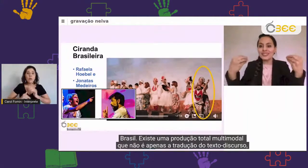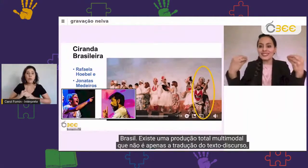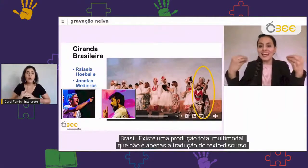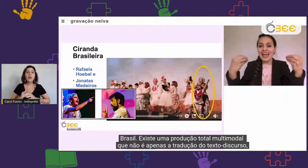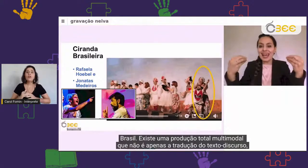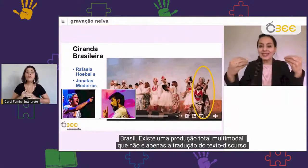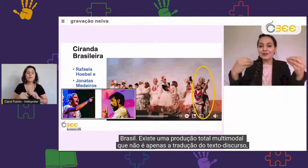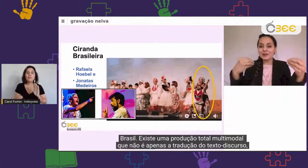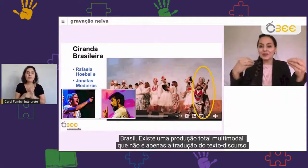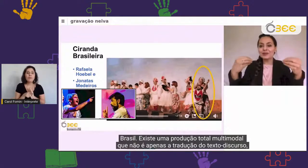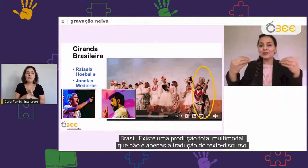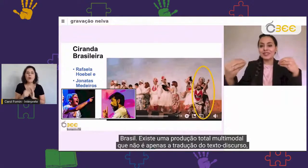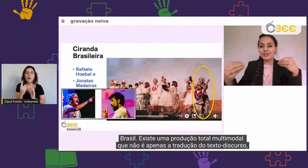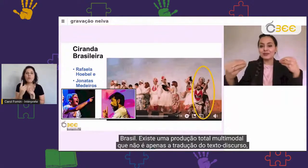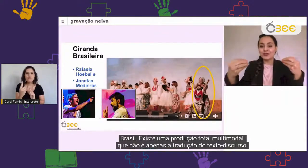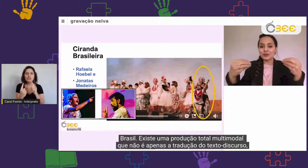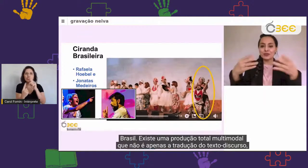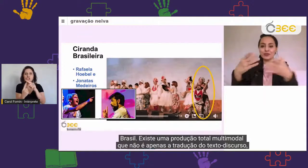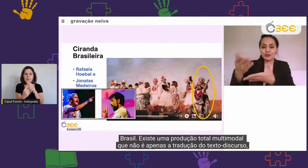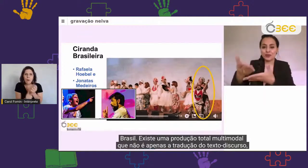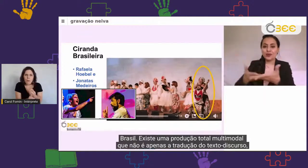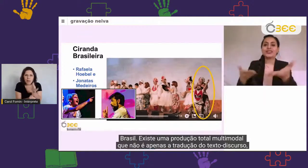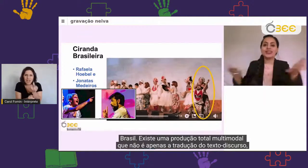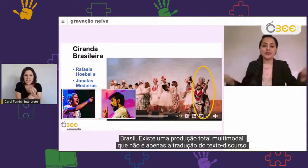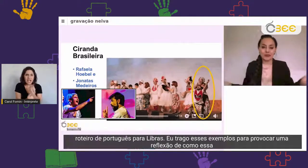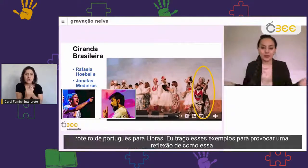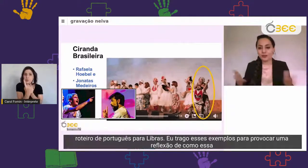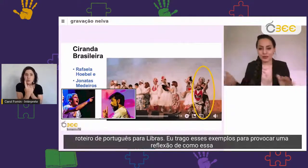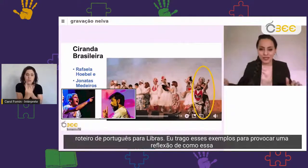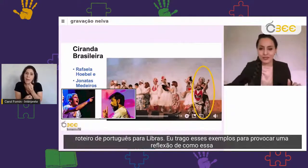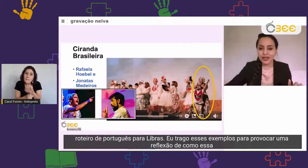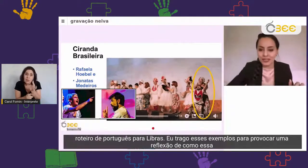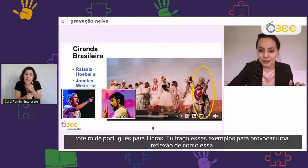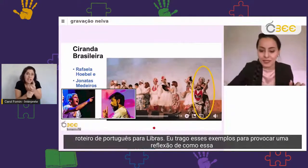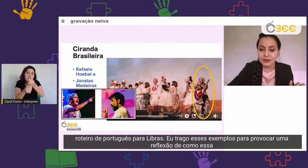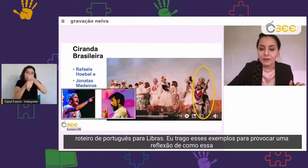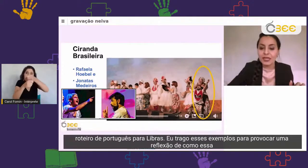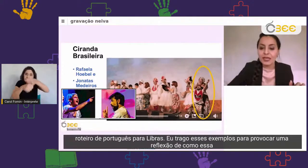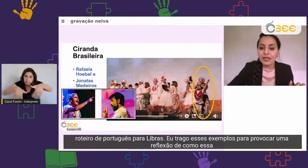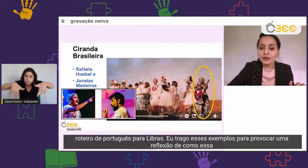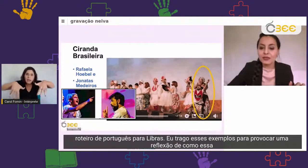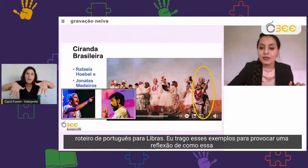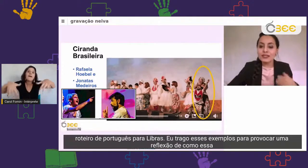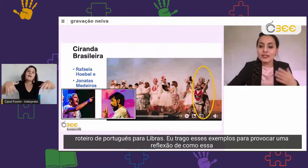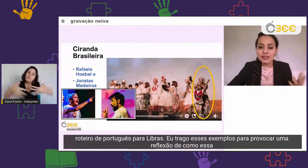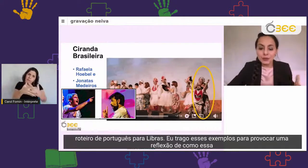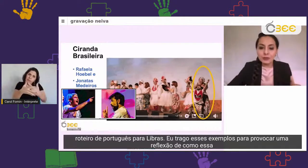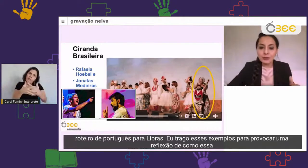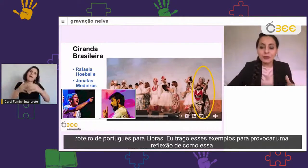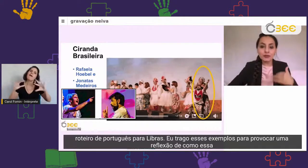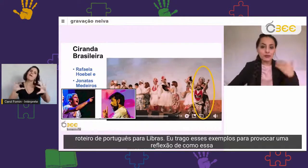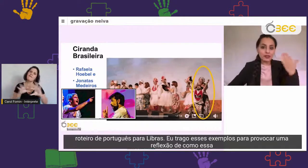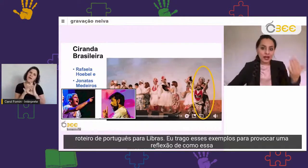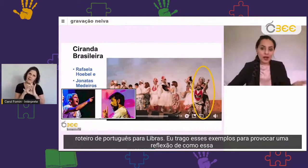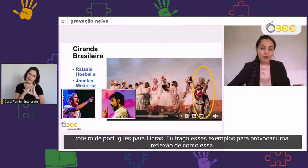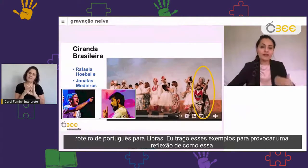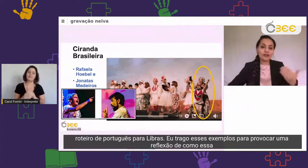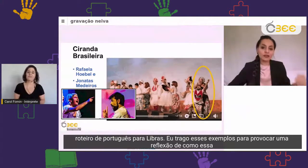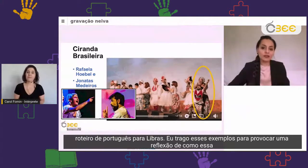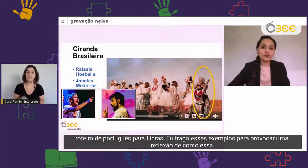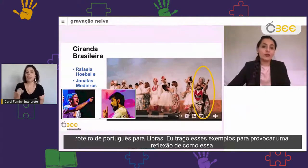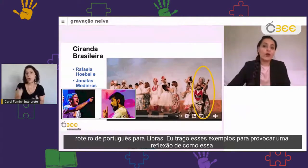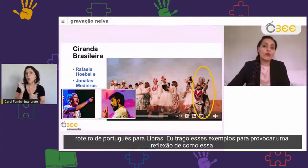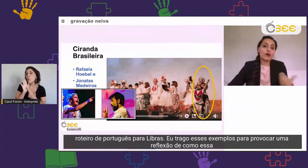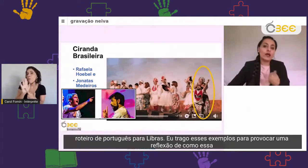não é apenas a tradução do texto, discurso, roteiro de português para Libras. Eu trago esses exemplos para provocar